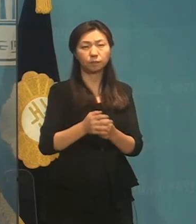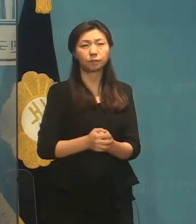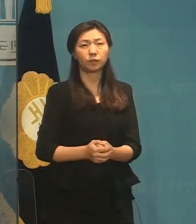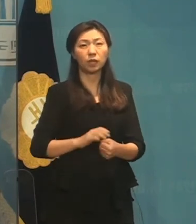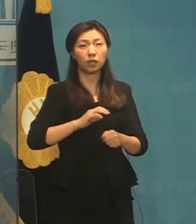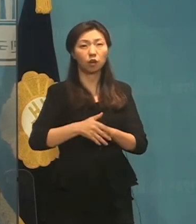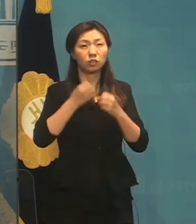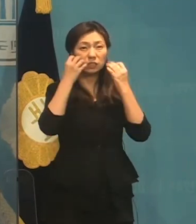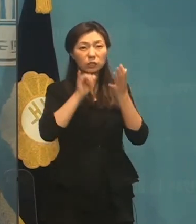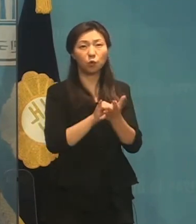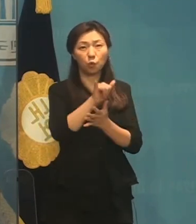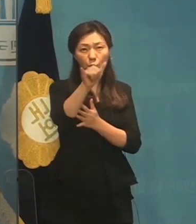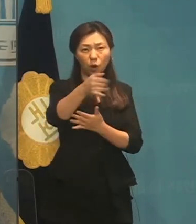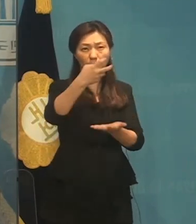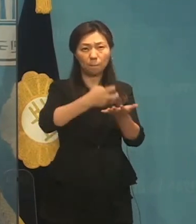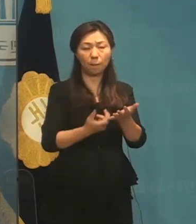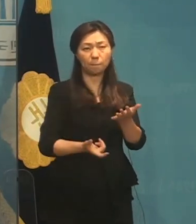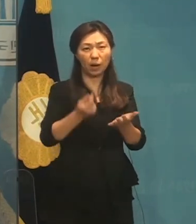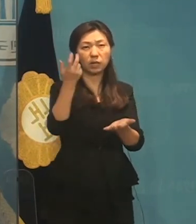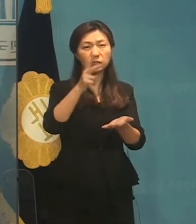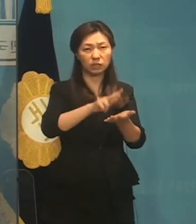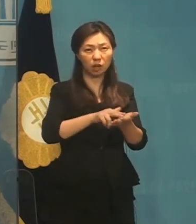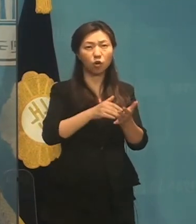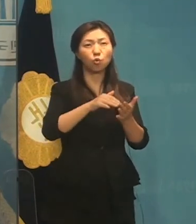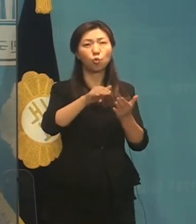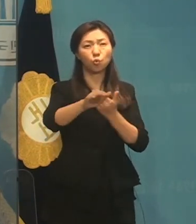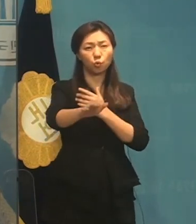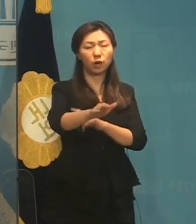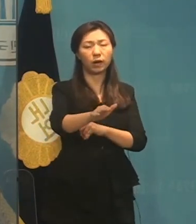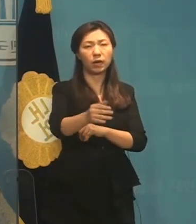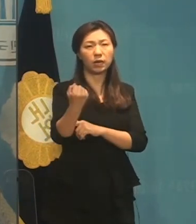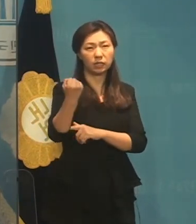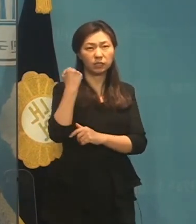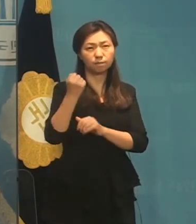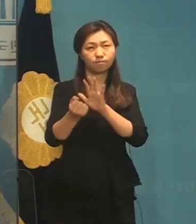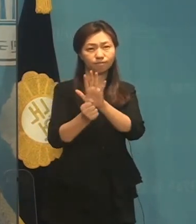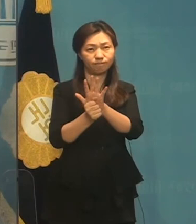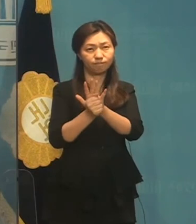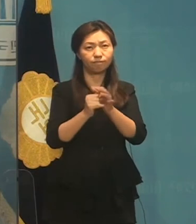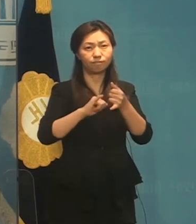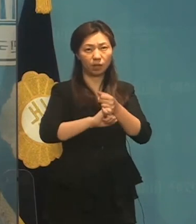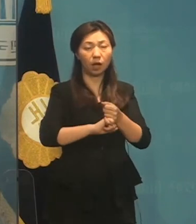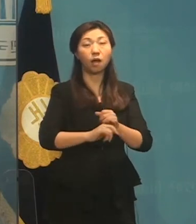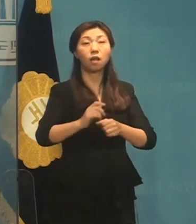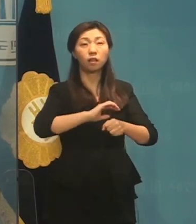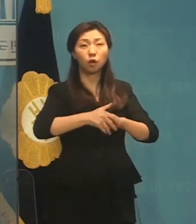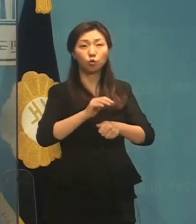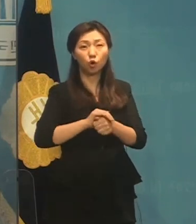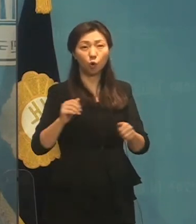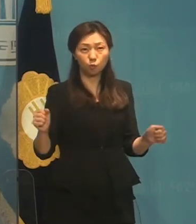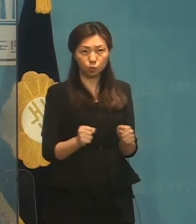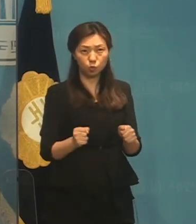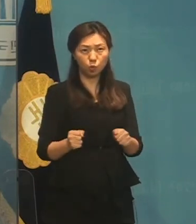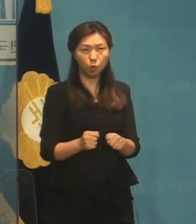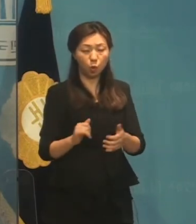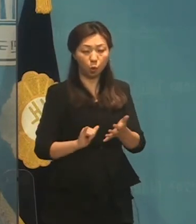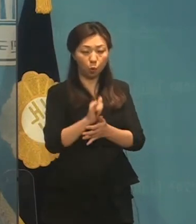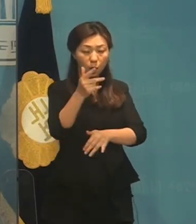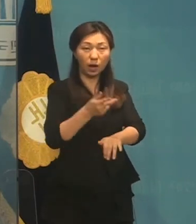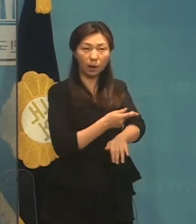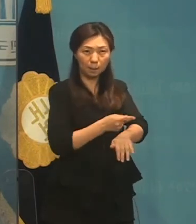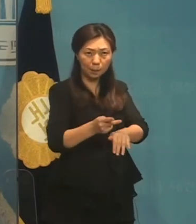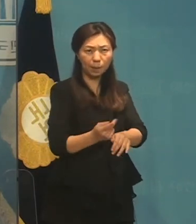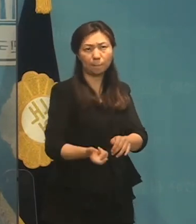조속히 제정해서 관련 사업을 총력 지원하겠습니다. 대구 경북선 공항철도를 조기 건설하고